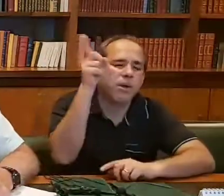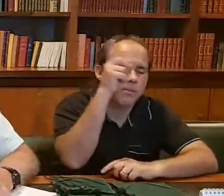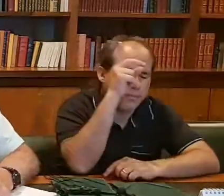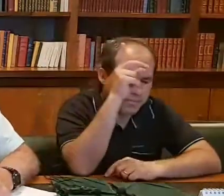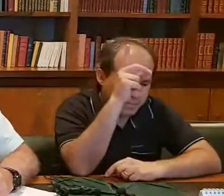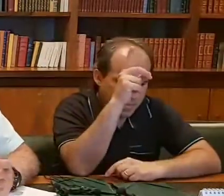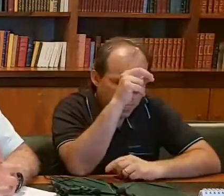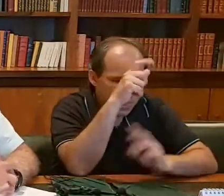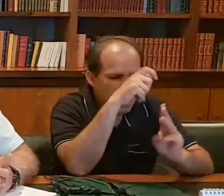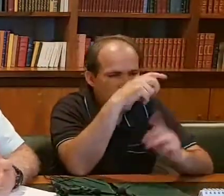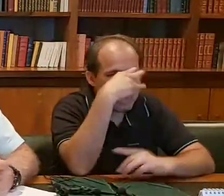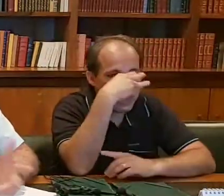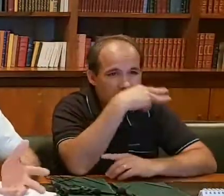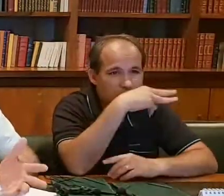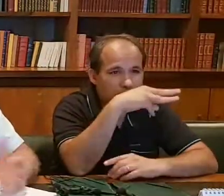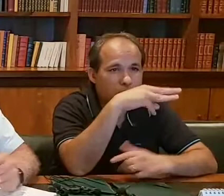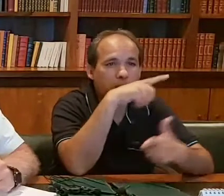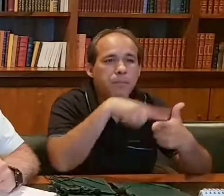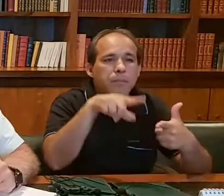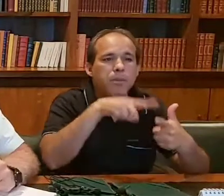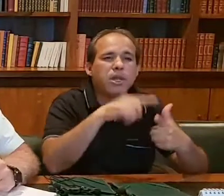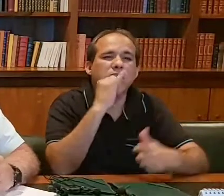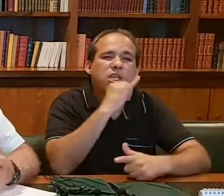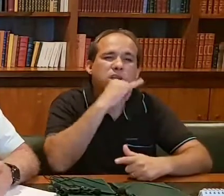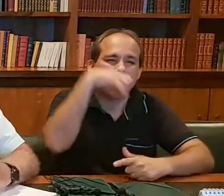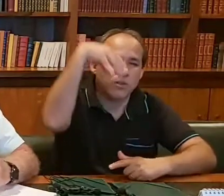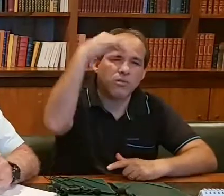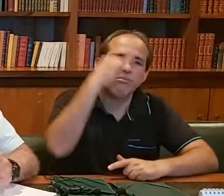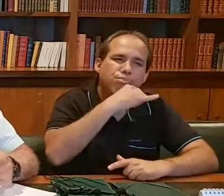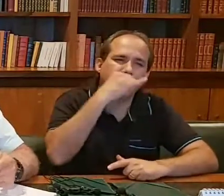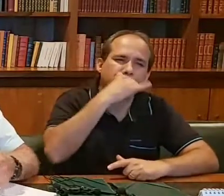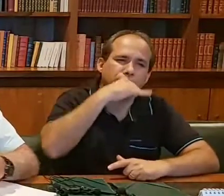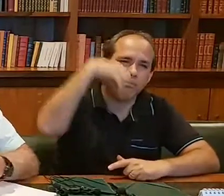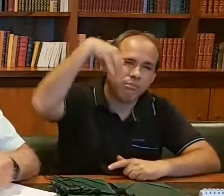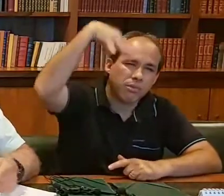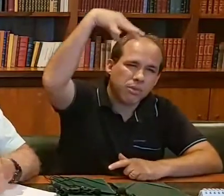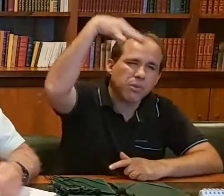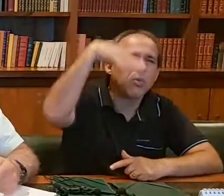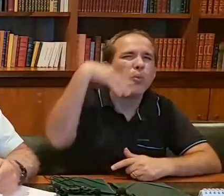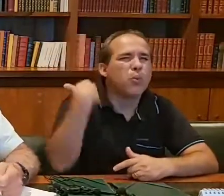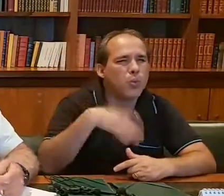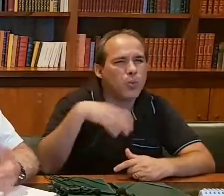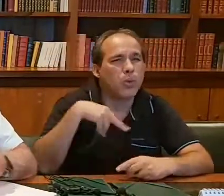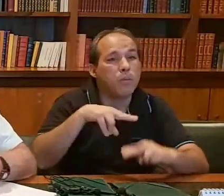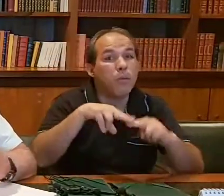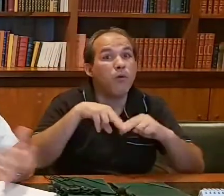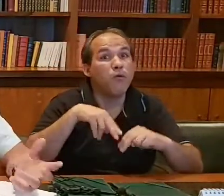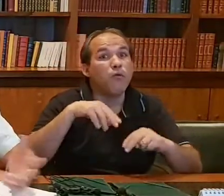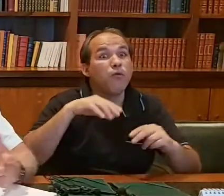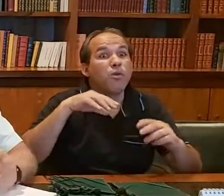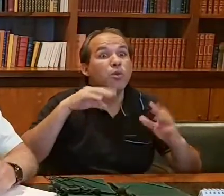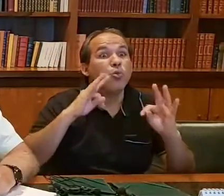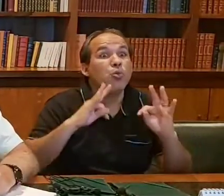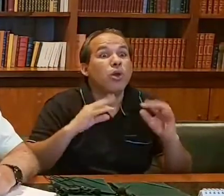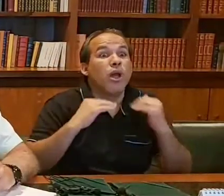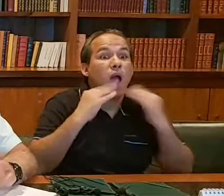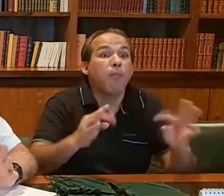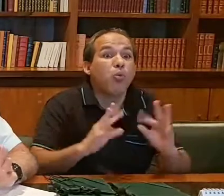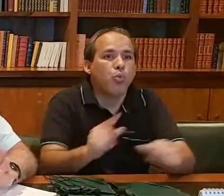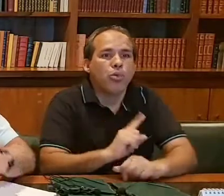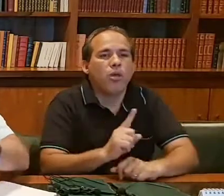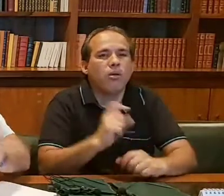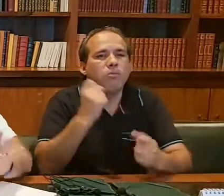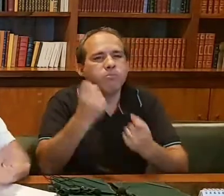ficaram acho 3 semanas com problema de energia, né? Assim mesmo foi completamente falta de energia. Vinha, voltava por 3 semanas.